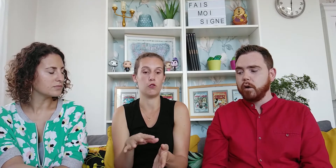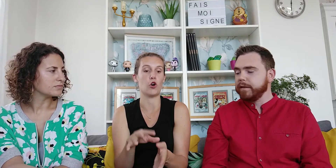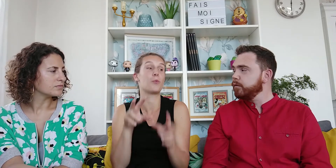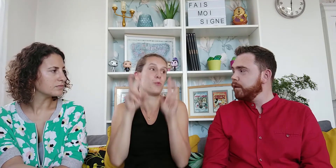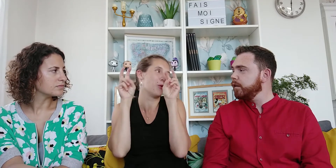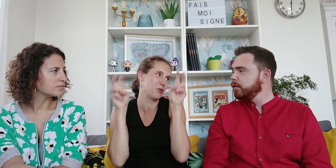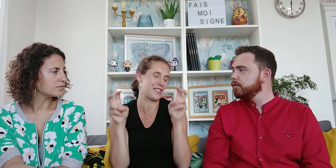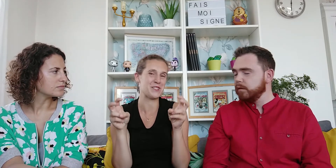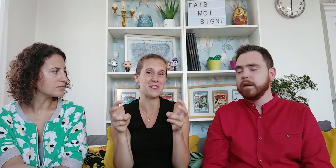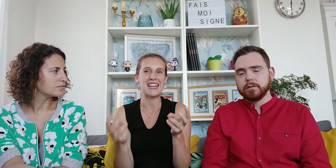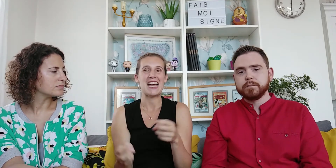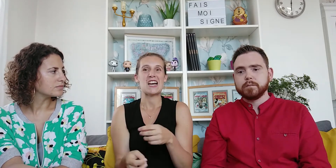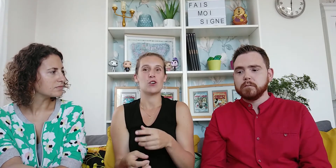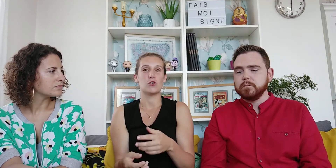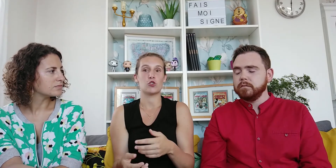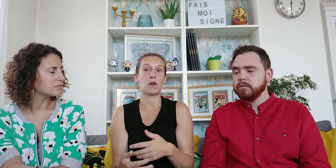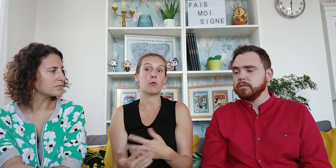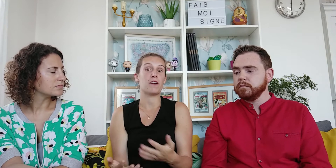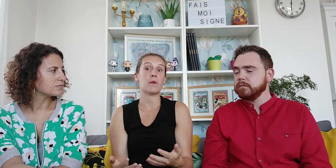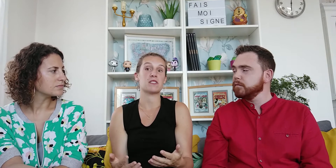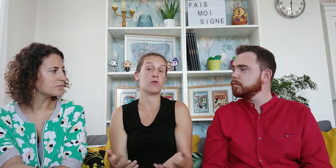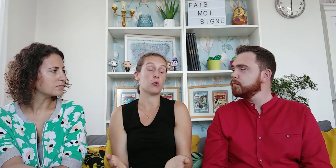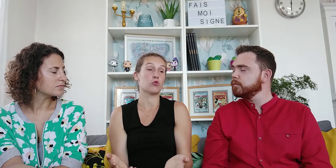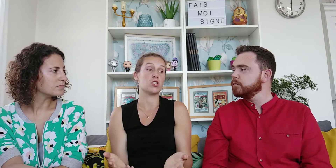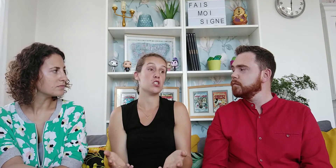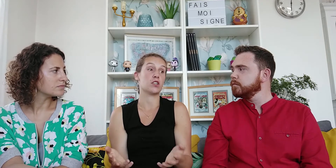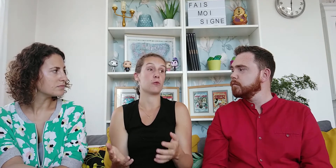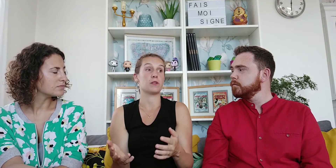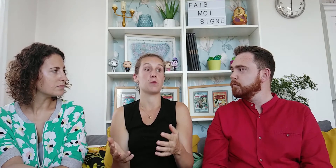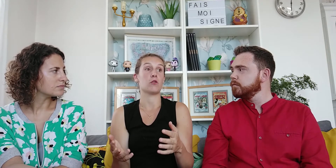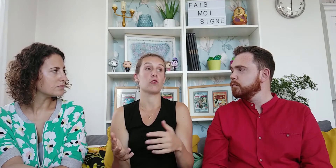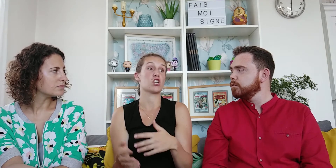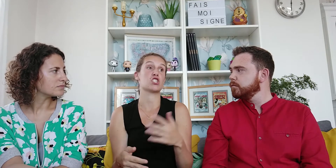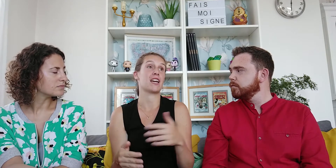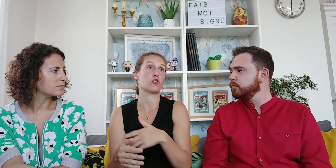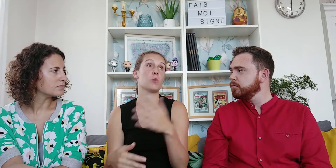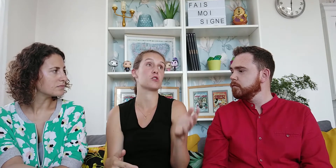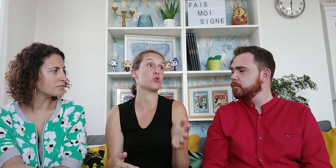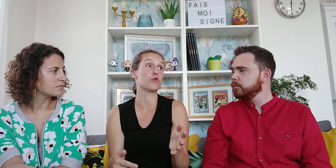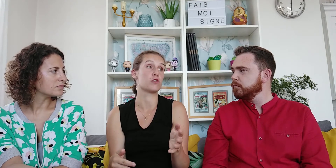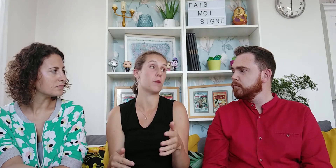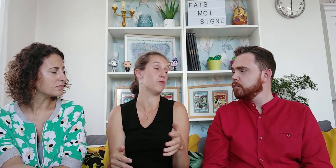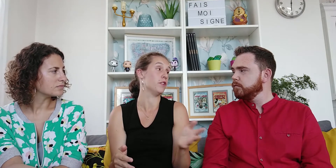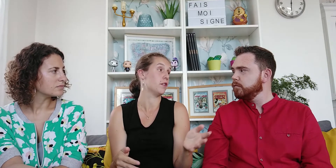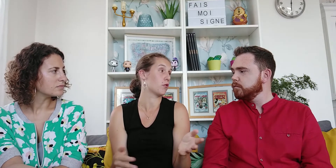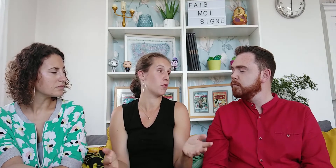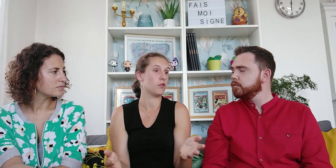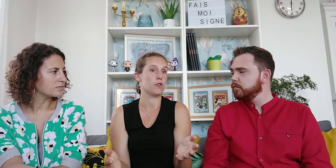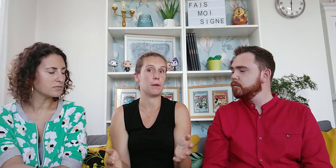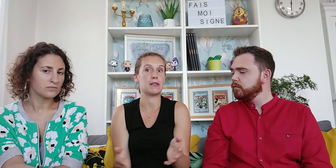leur prononciation, soit ils vont pas le faire parce qu'ils vont abandonner le signe et qu'ils vont passer par le langage directement parce qu'ils trouvent que ça va plus vite et que voilà. Mais de la